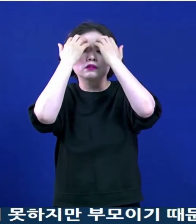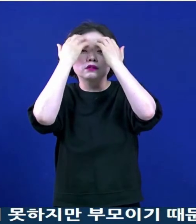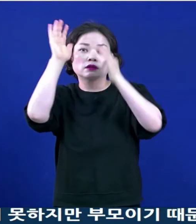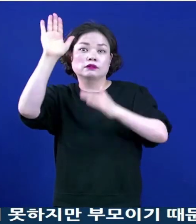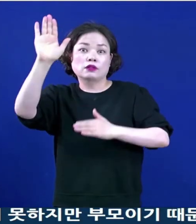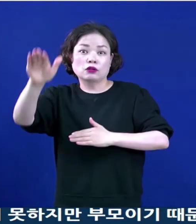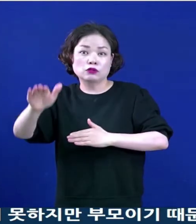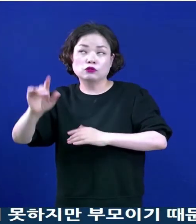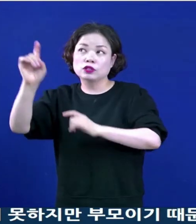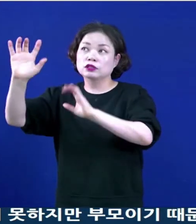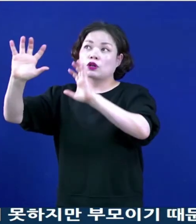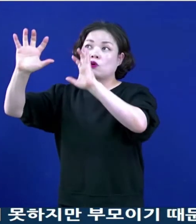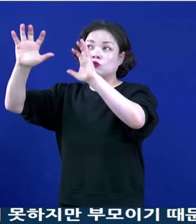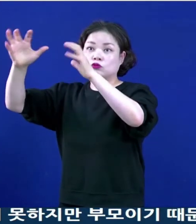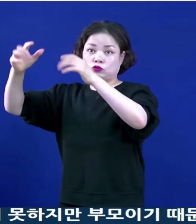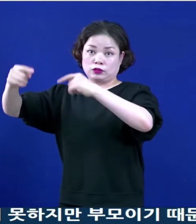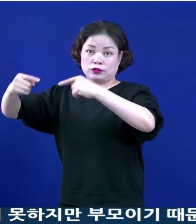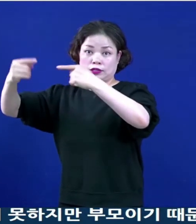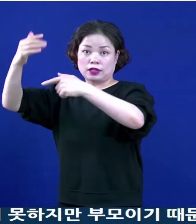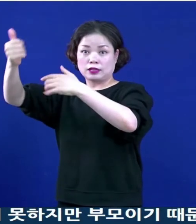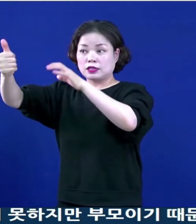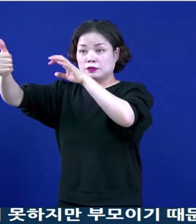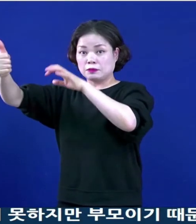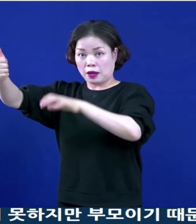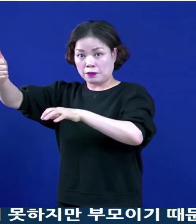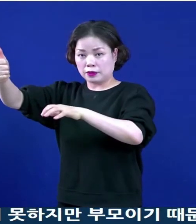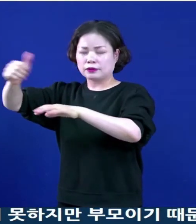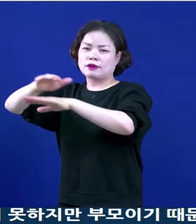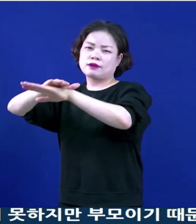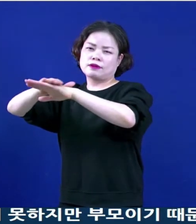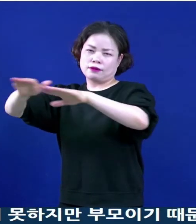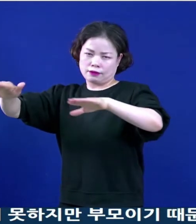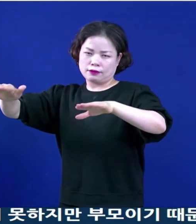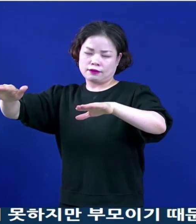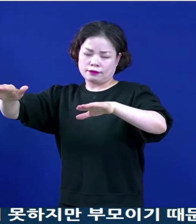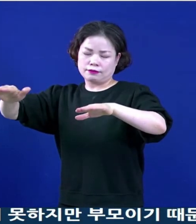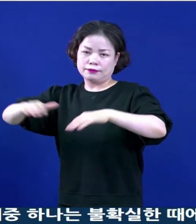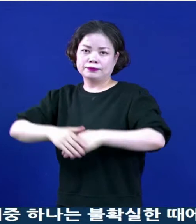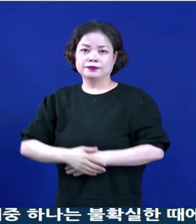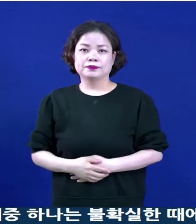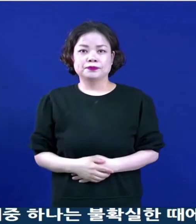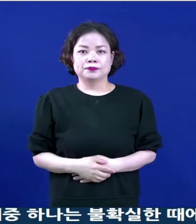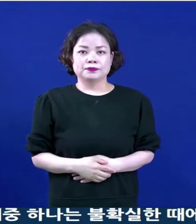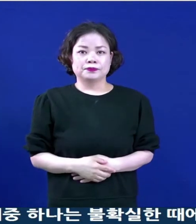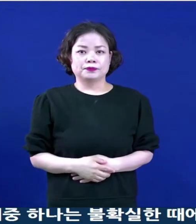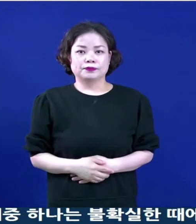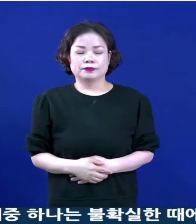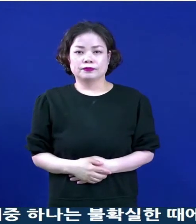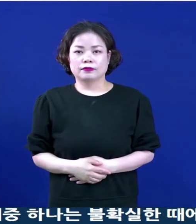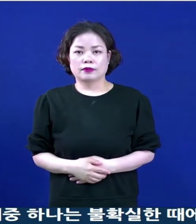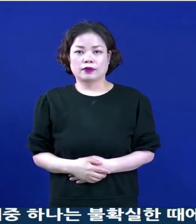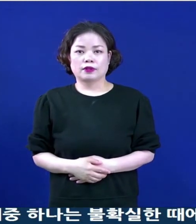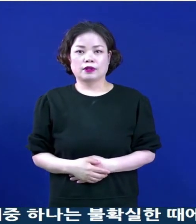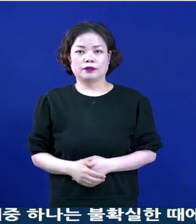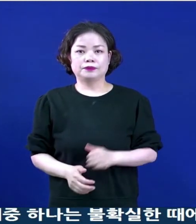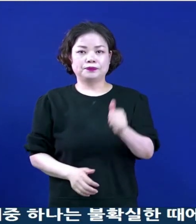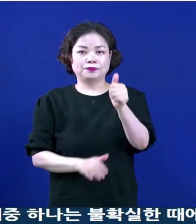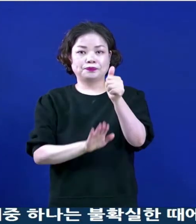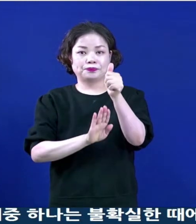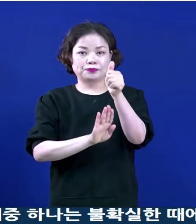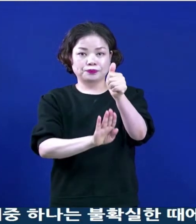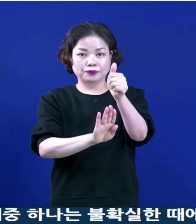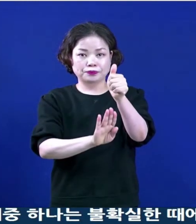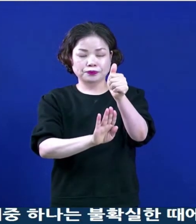나중에 우리가 천국 가서 하나님 앞에 가서야만 해결될 일이 분명히 있을 것입니다. 하박국 선지자가